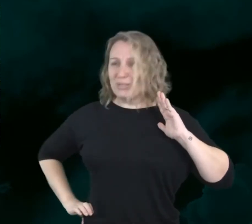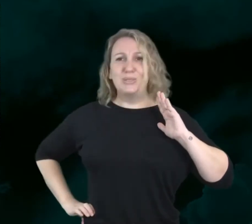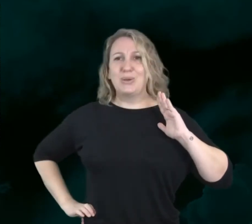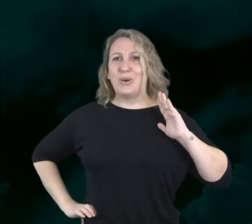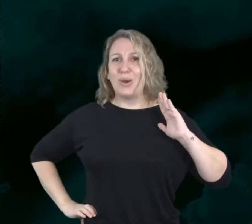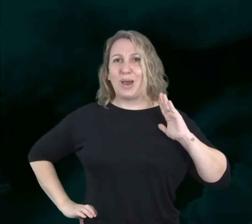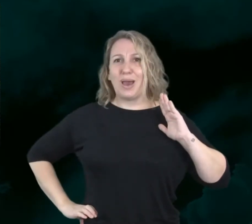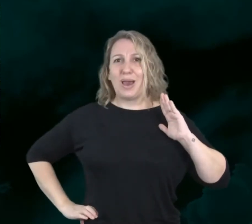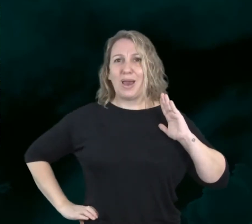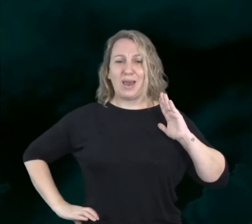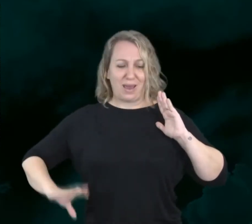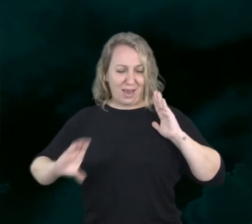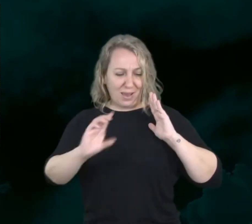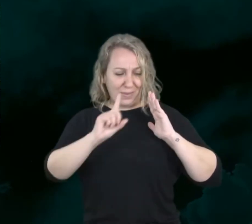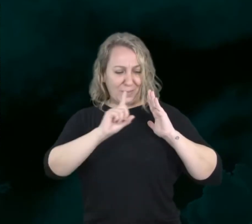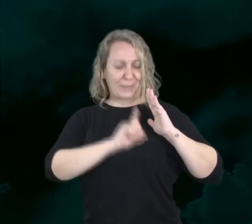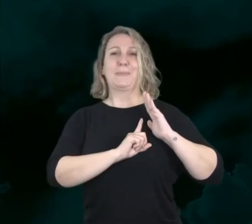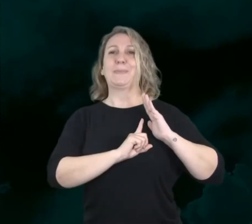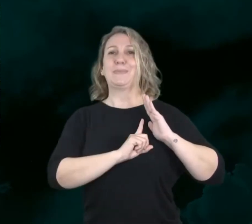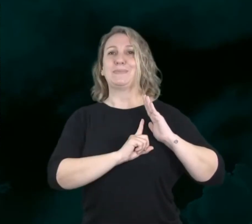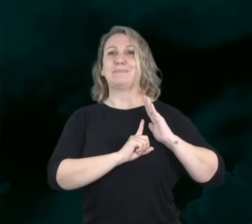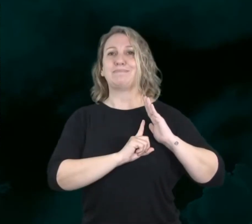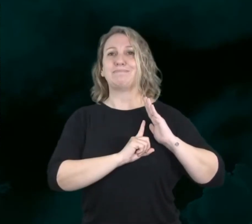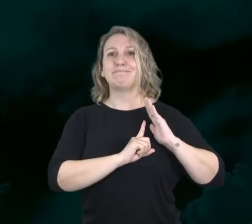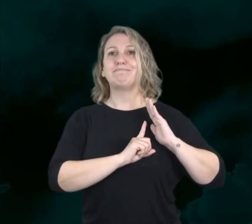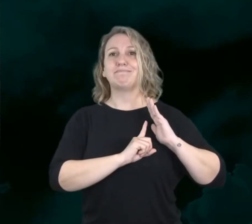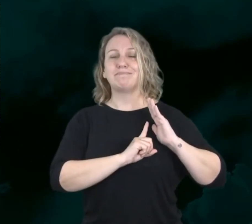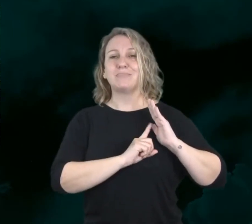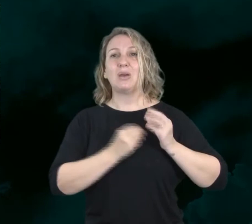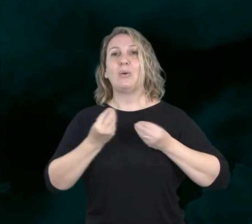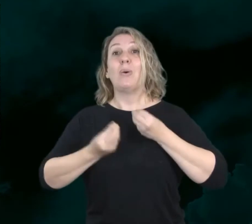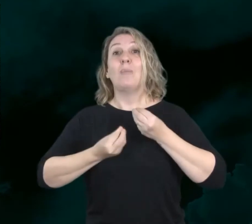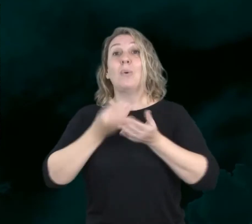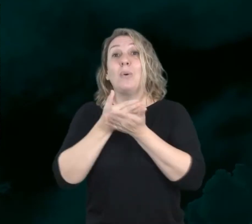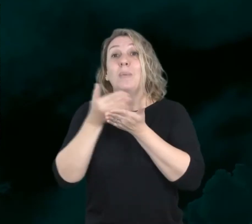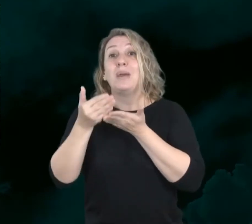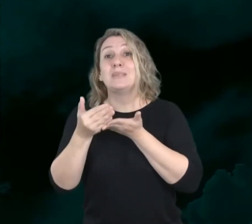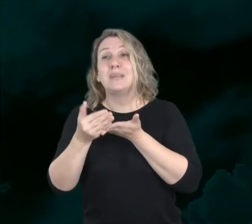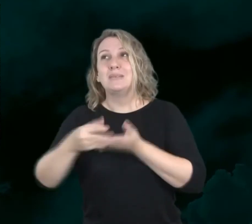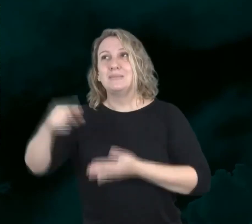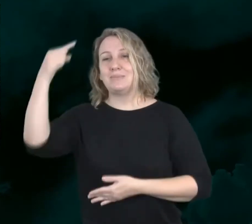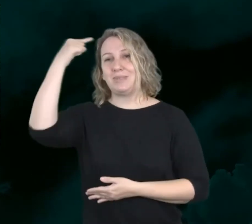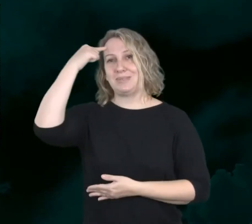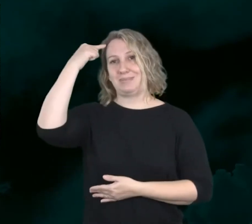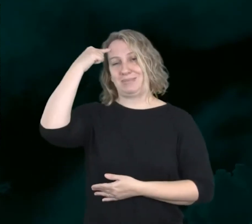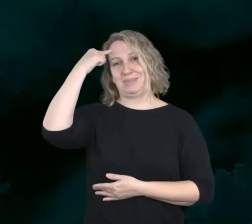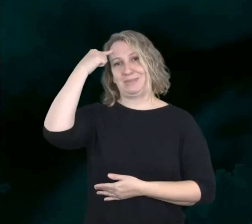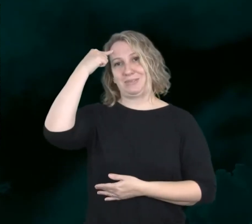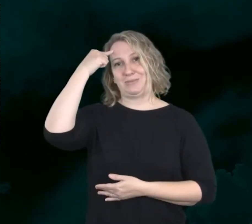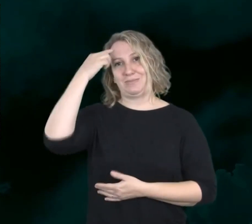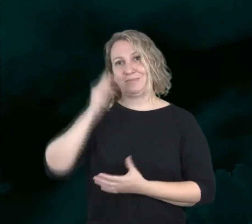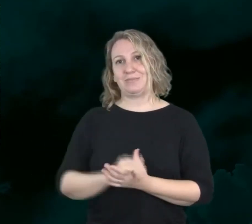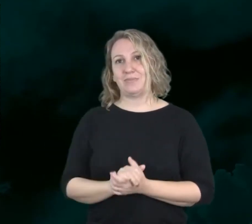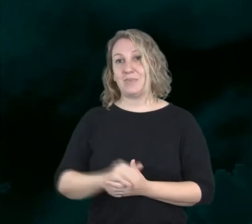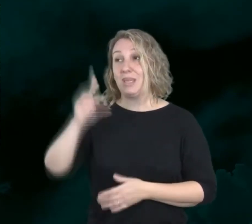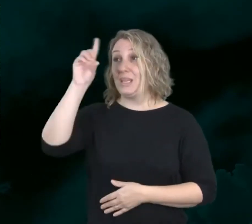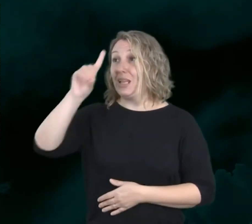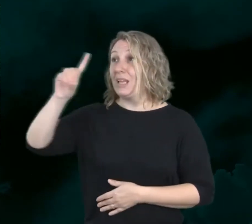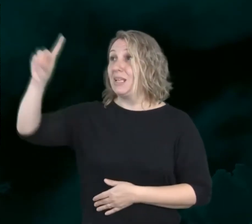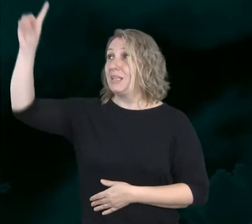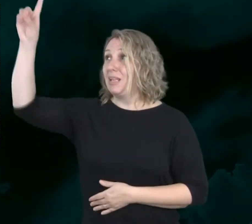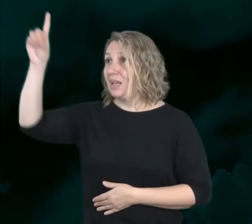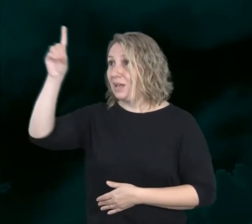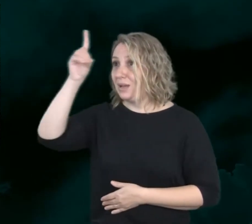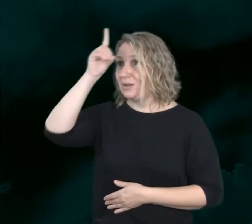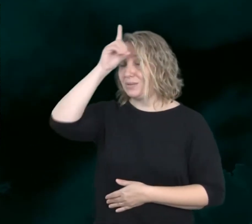coração, né? A partir da consciência, que é uma parte do Espírito, Deus quer que Cristo se sinta